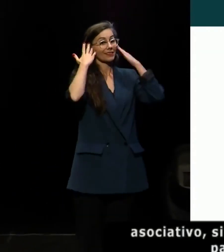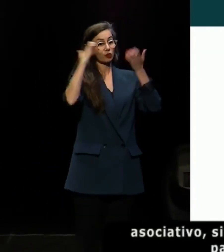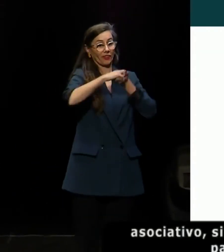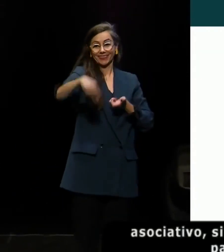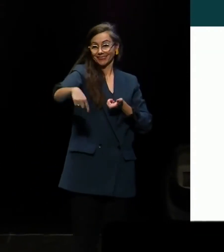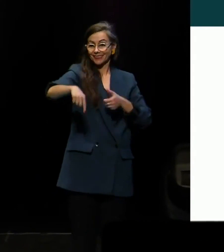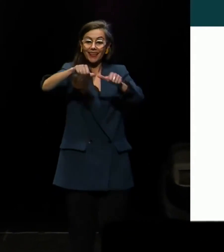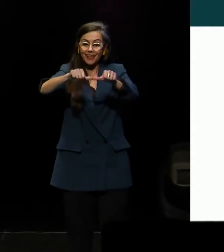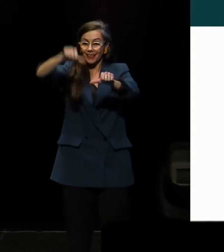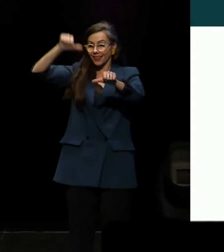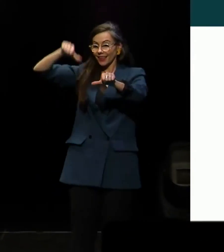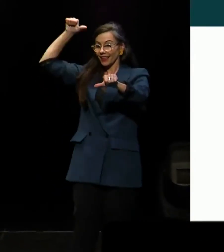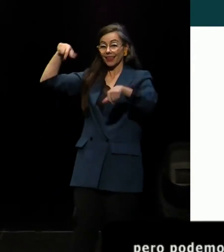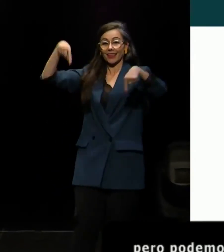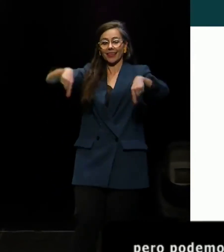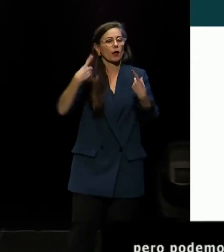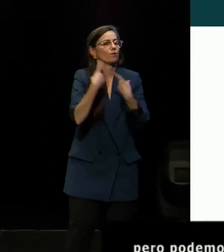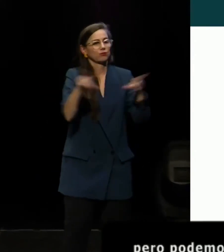Como muestra un botón.